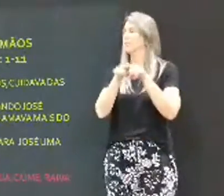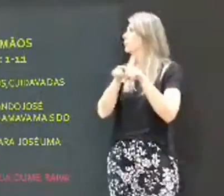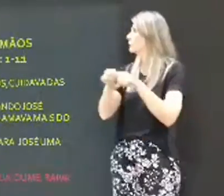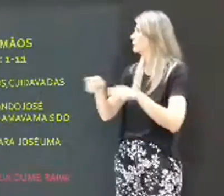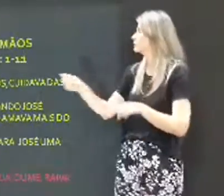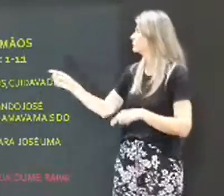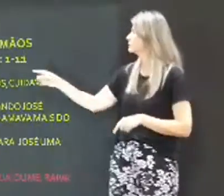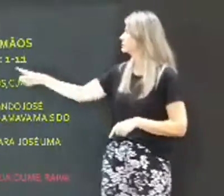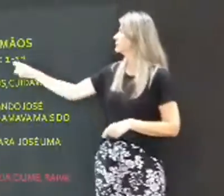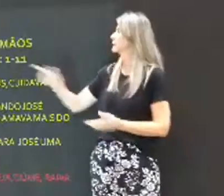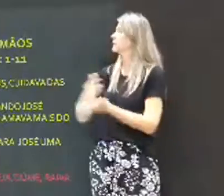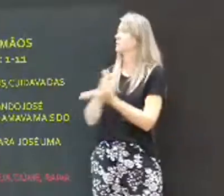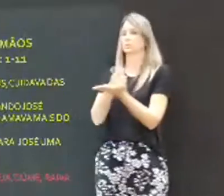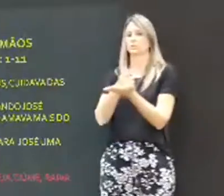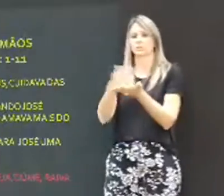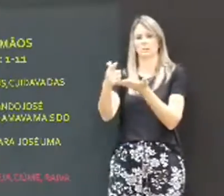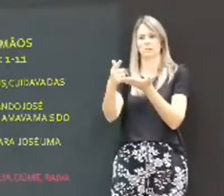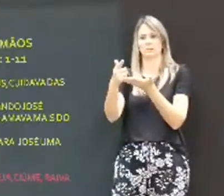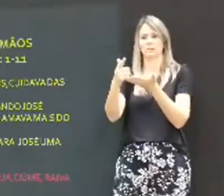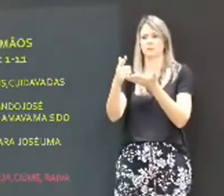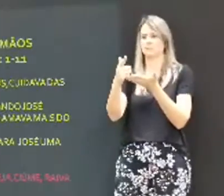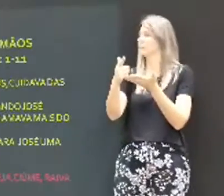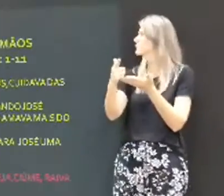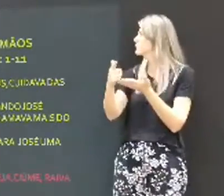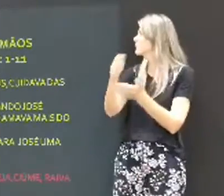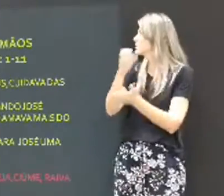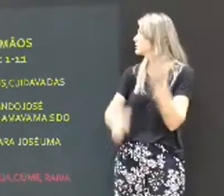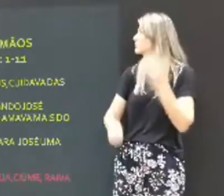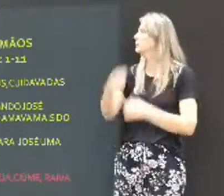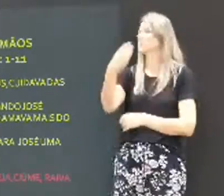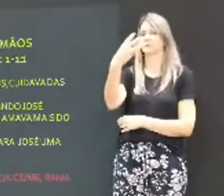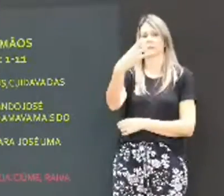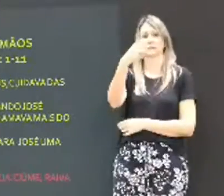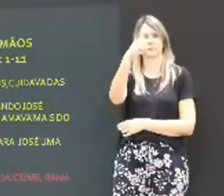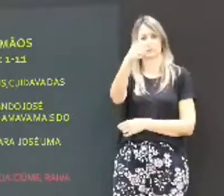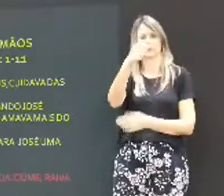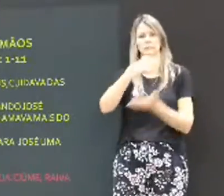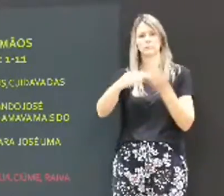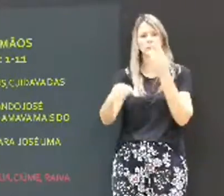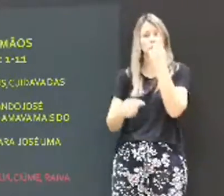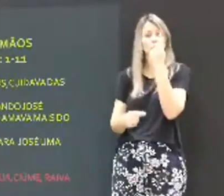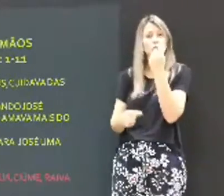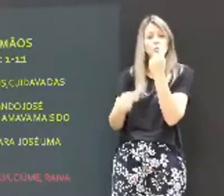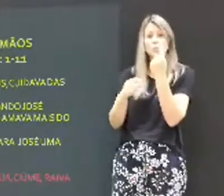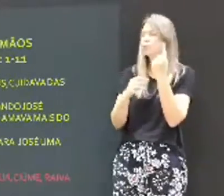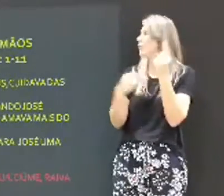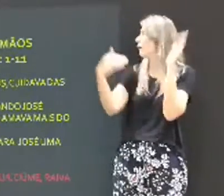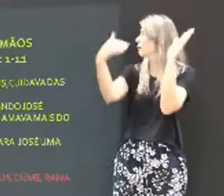José e os irmãos. Esse texto está em Gênesis 37, de 1 ao